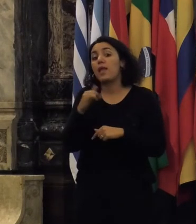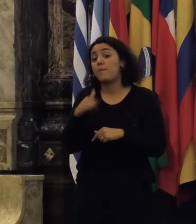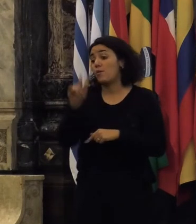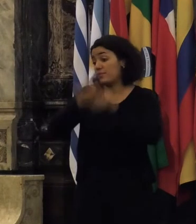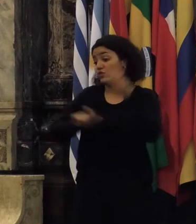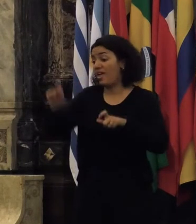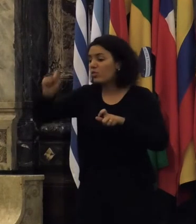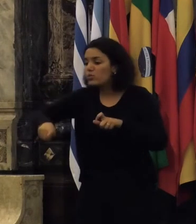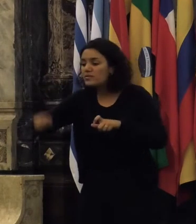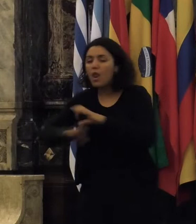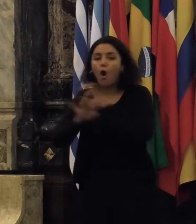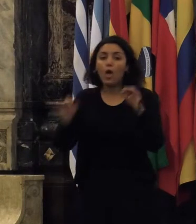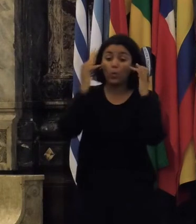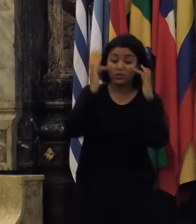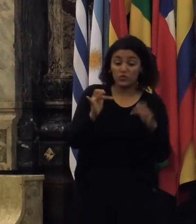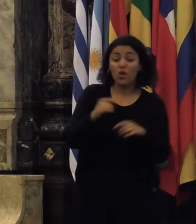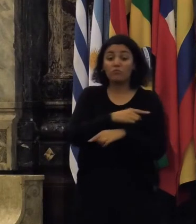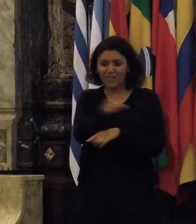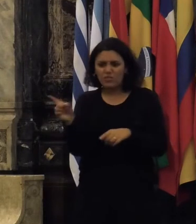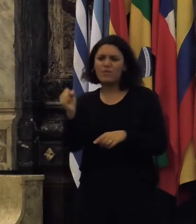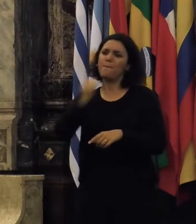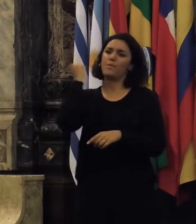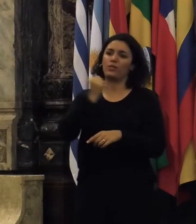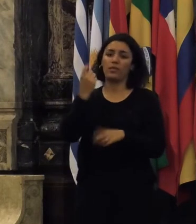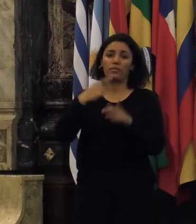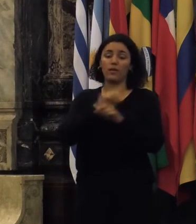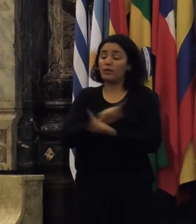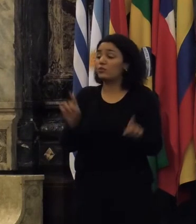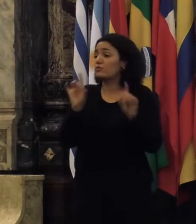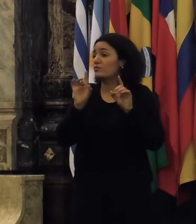es fundamental y no siempre se reconoce